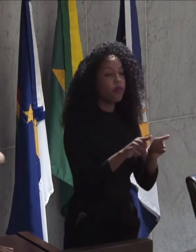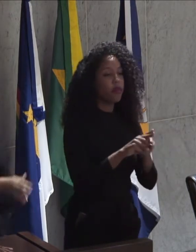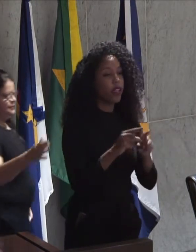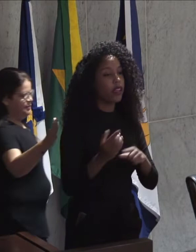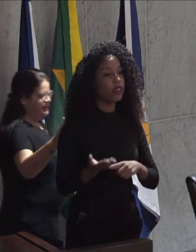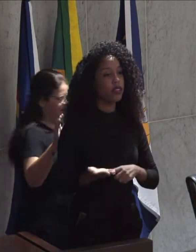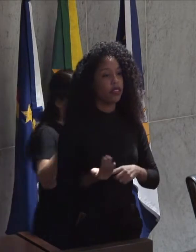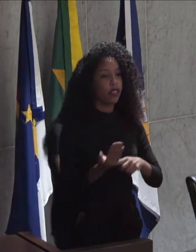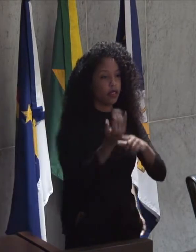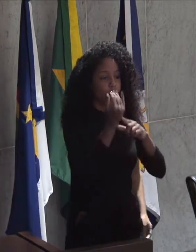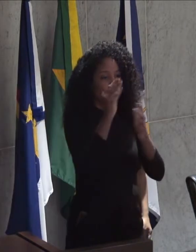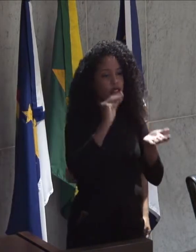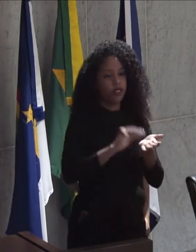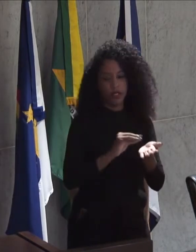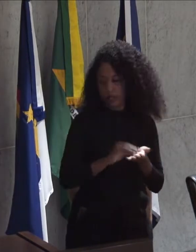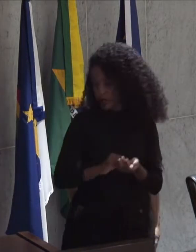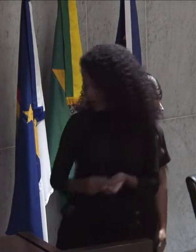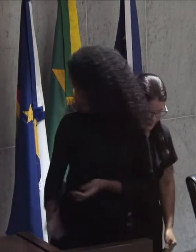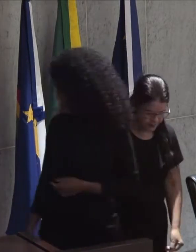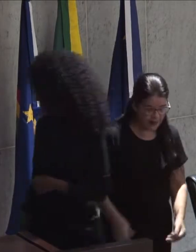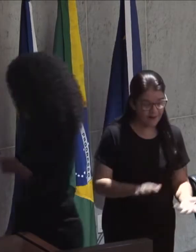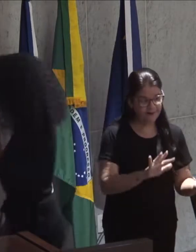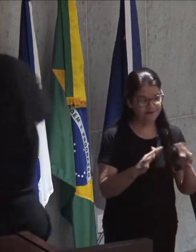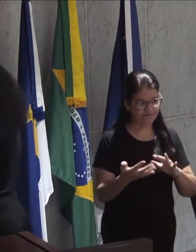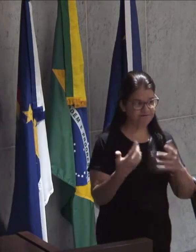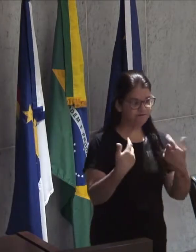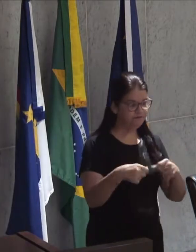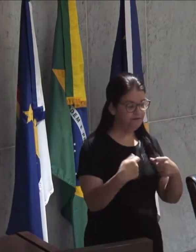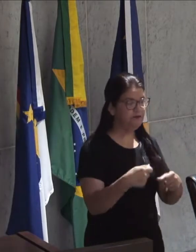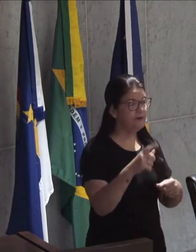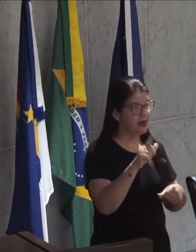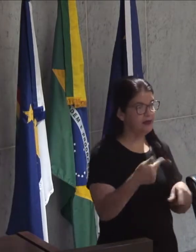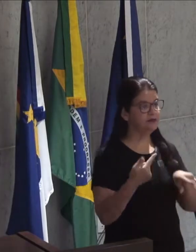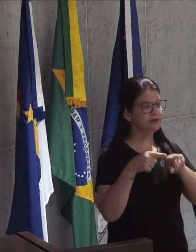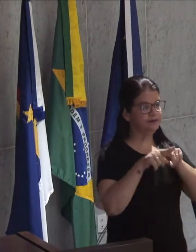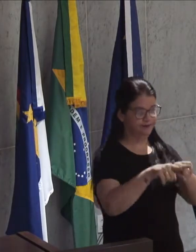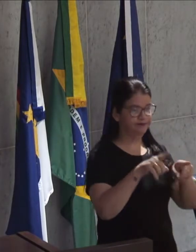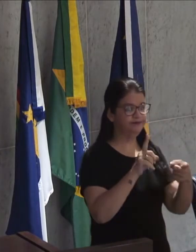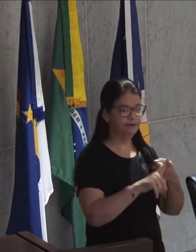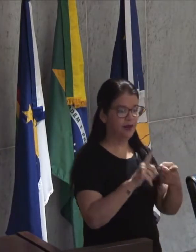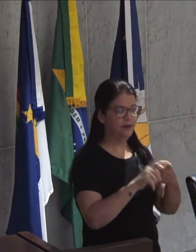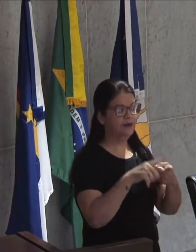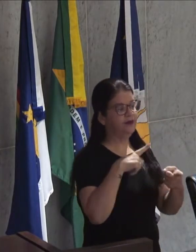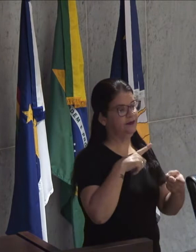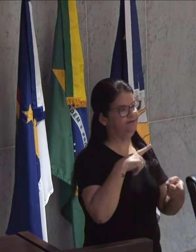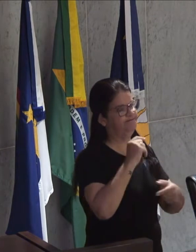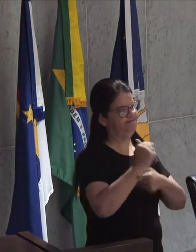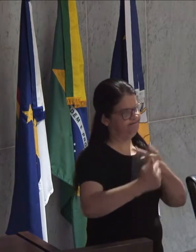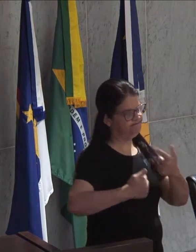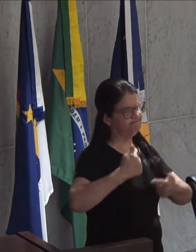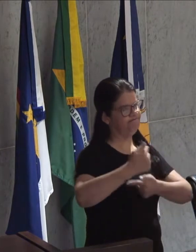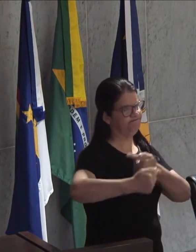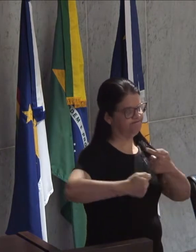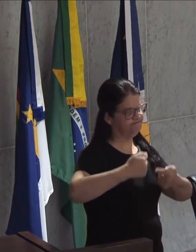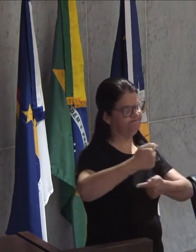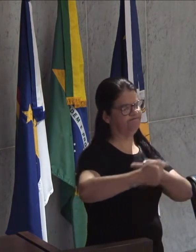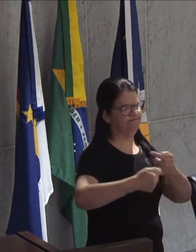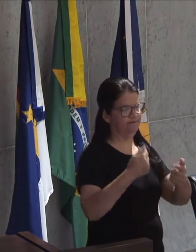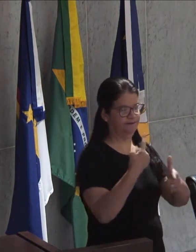tecnologia à medida da necessidade. Então, esse impacto também tem gerado problemas.